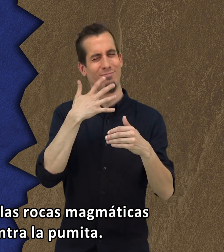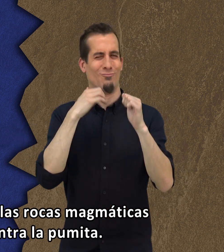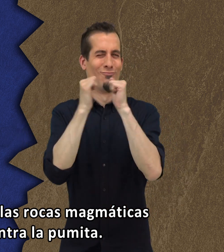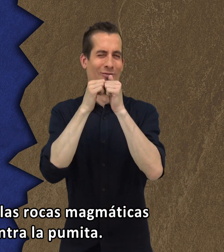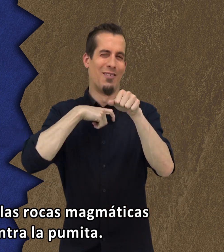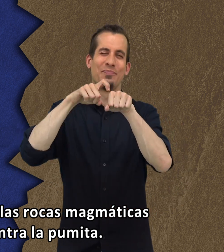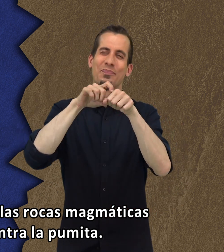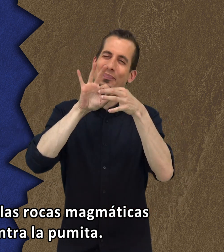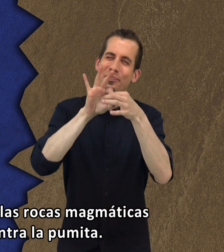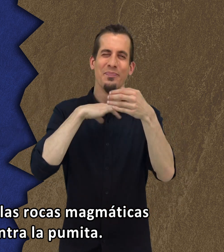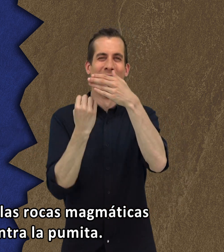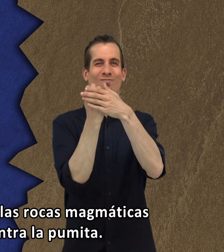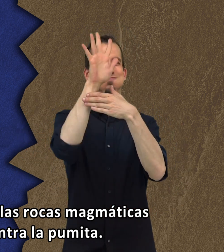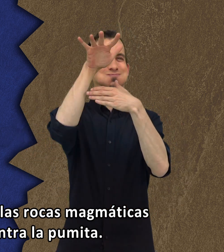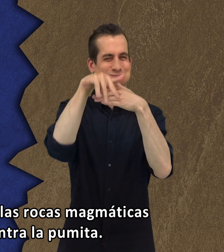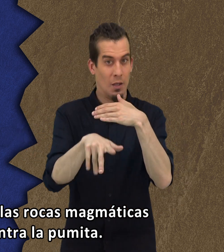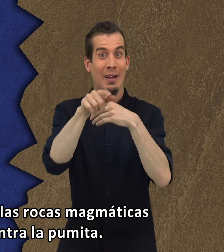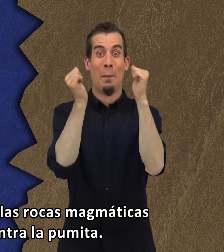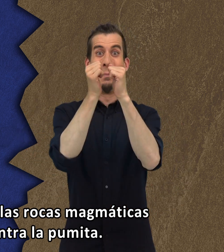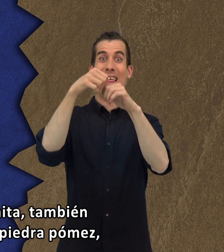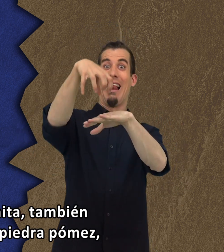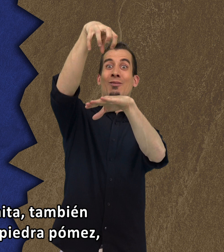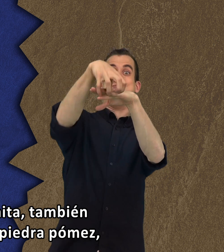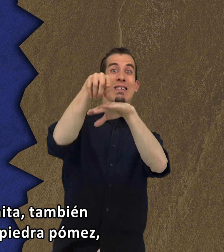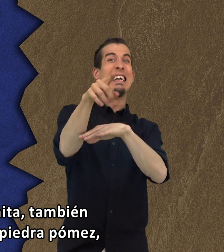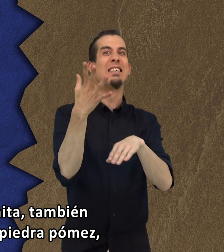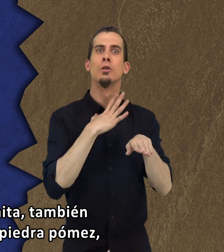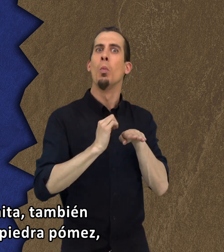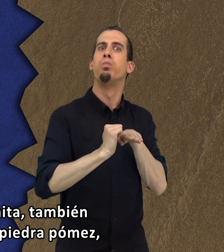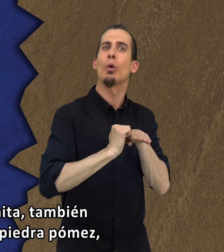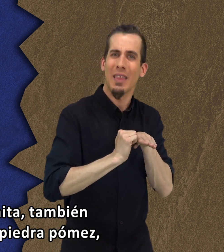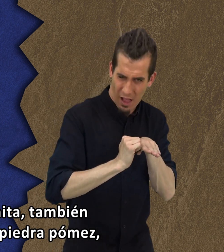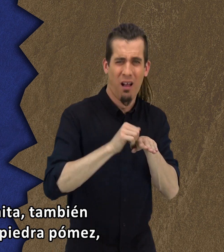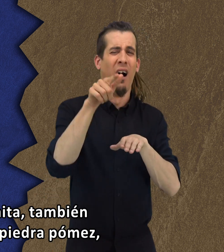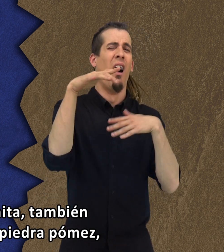en la vitrina de las rocas magmáticas se encuentra la pu mitad